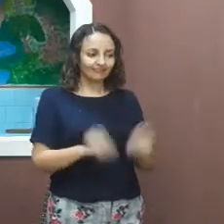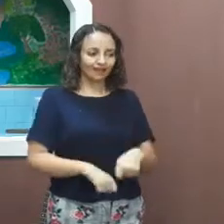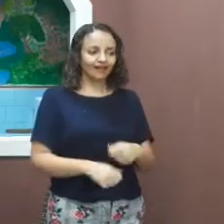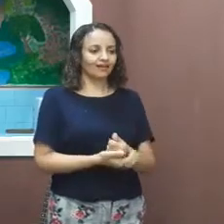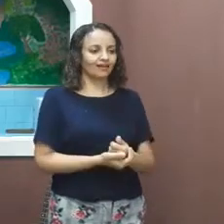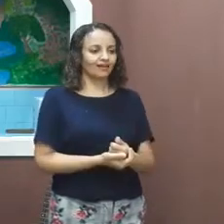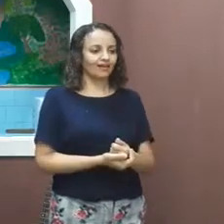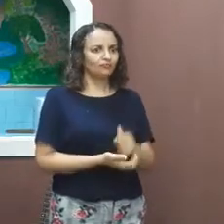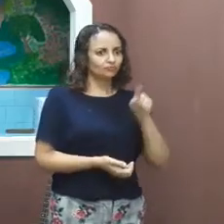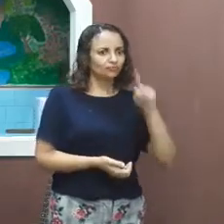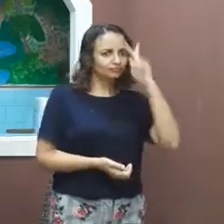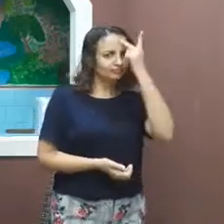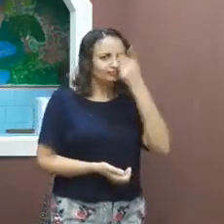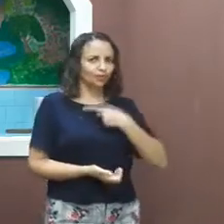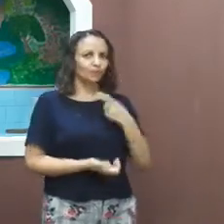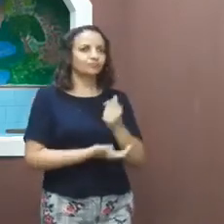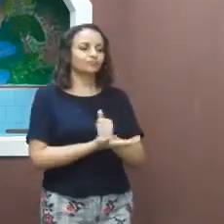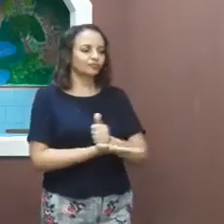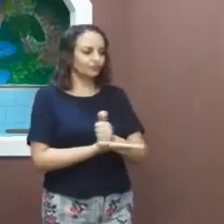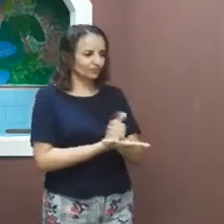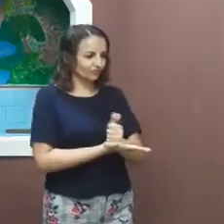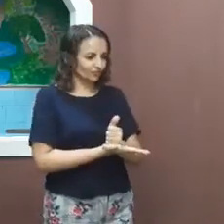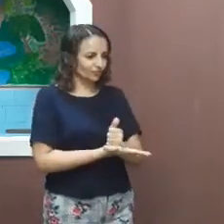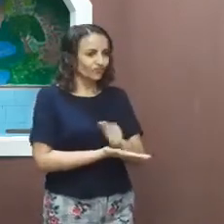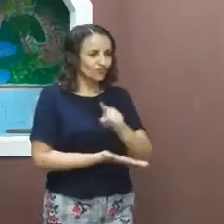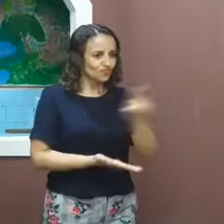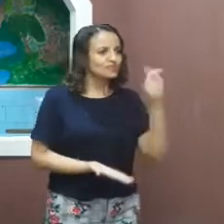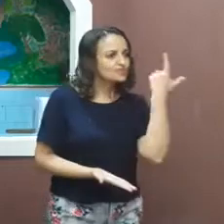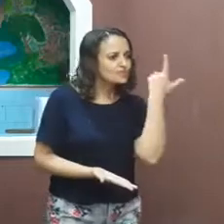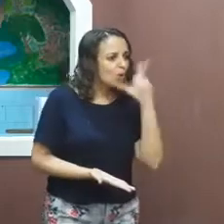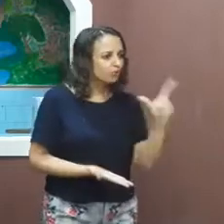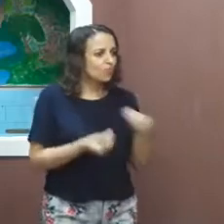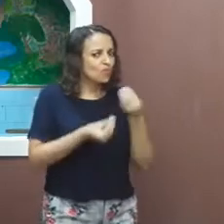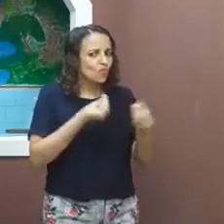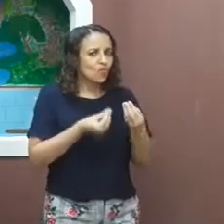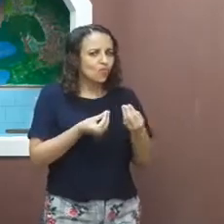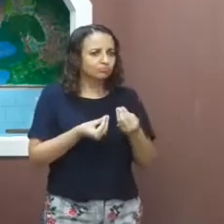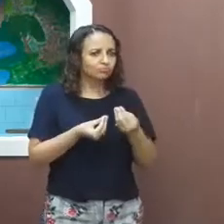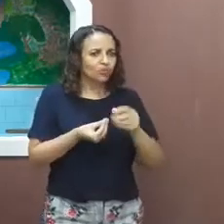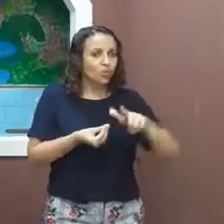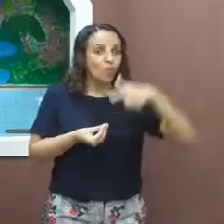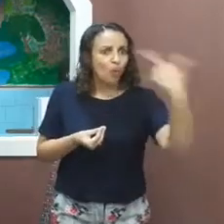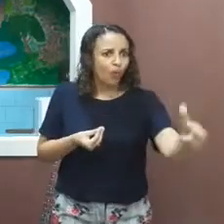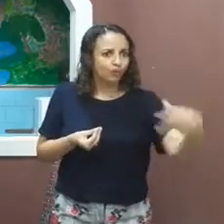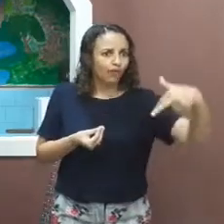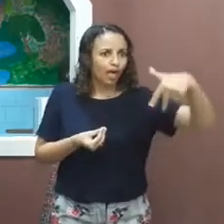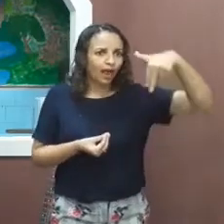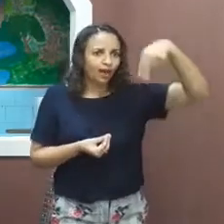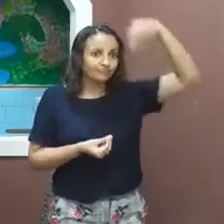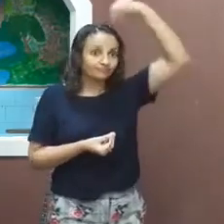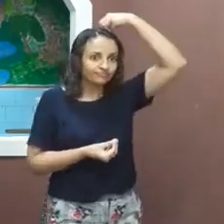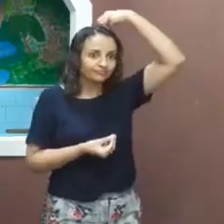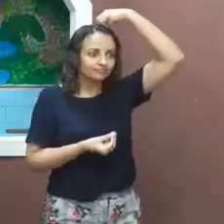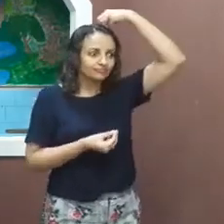É no que você pensa. Se existe uma pessoa que pode entrar na cachola aí e falar, para alguma coisa de pensar, é